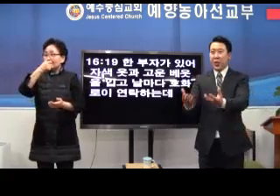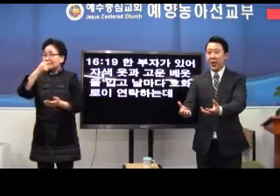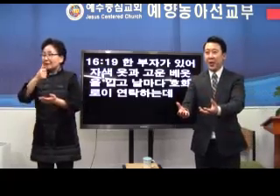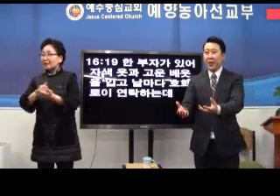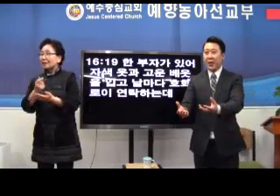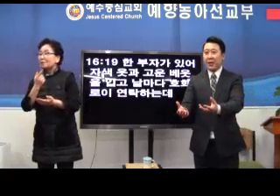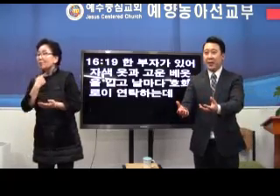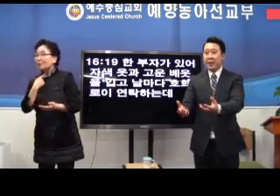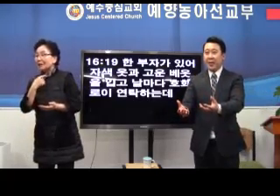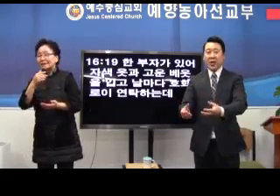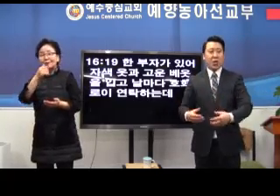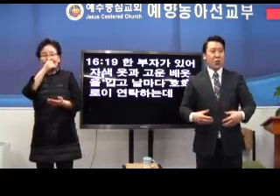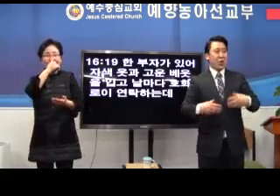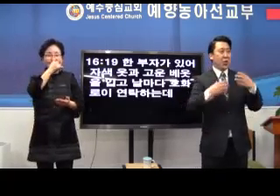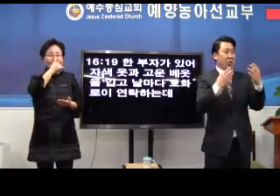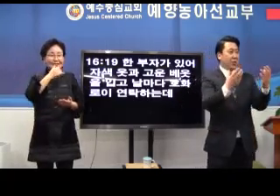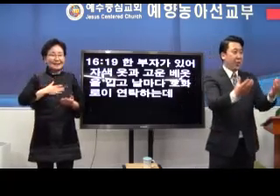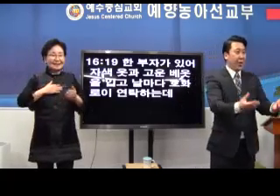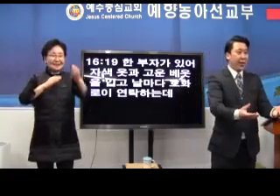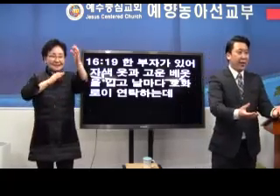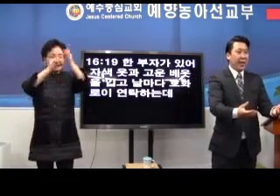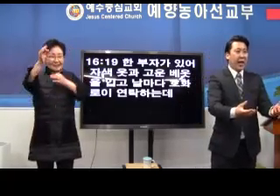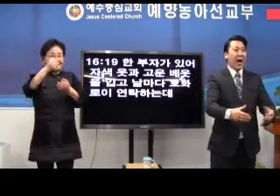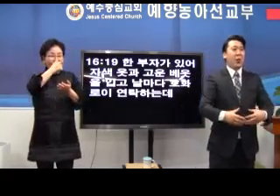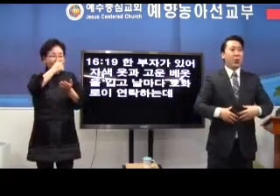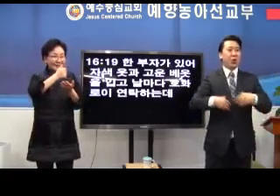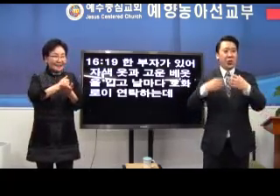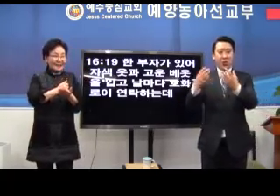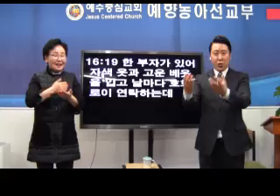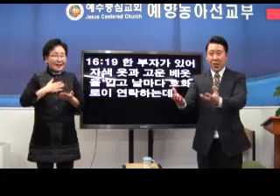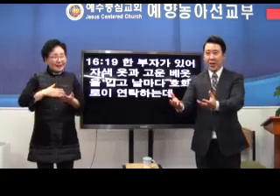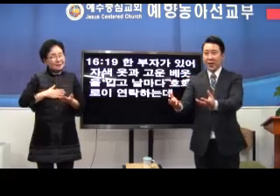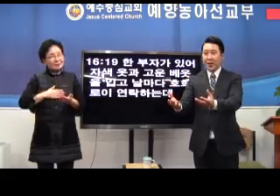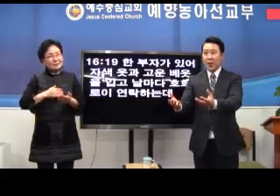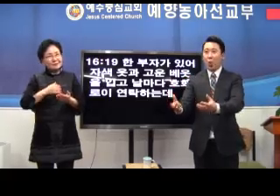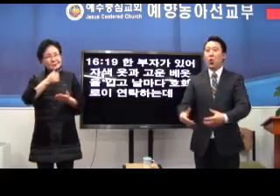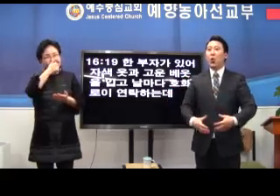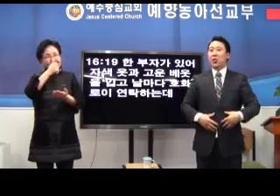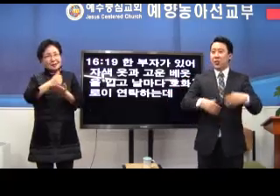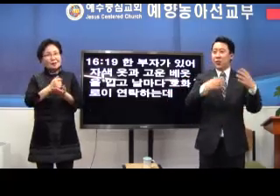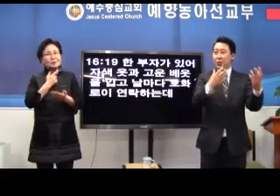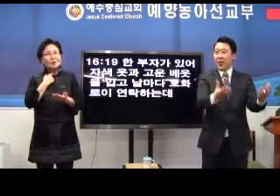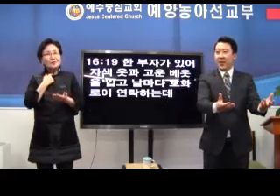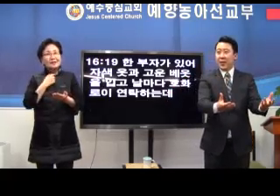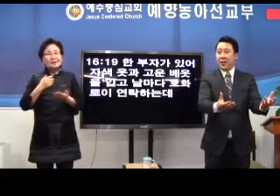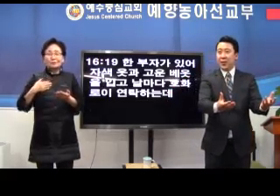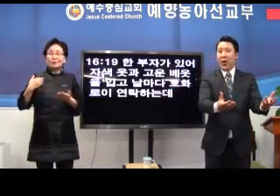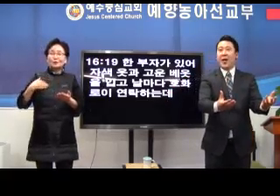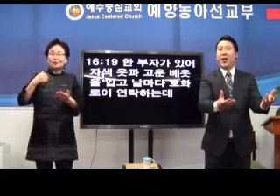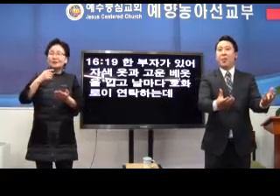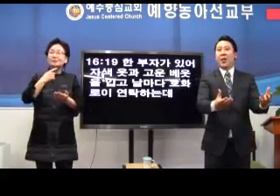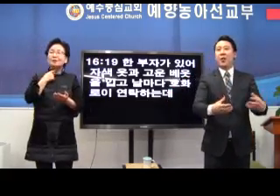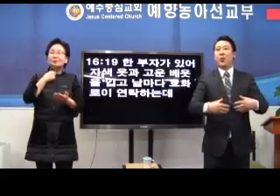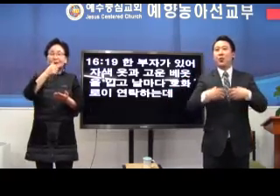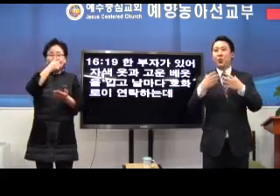죄, 내가 실수해서 지은 죄, 알고도 지으는 죄, 모르고 지으는 죄, 또 하나님만 알고 있는 우리